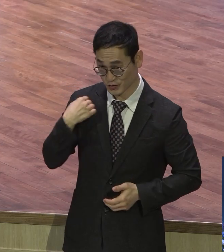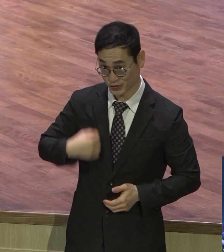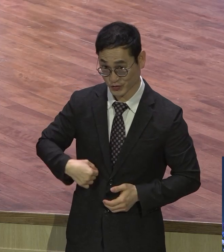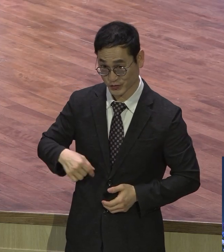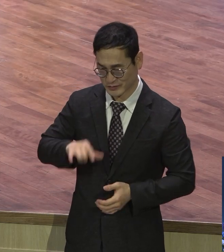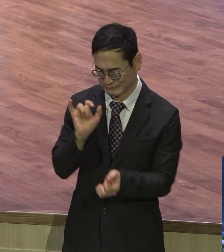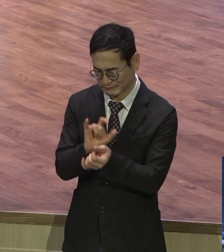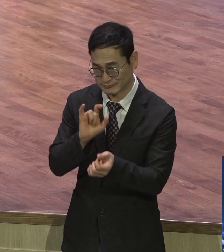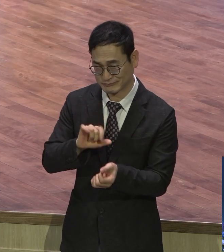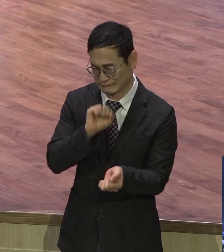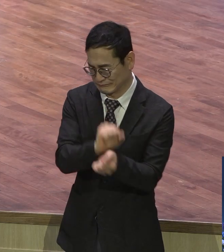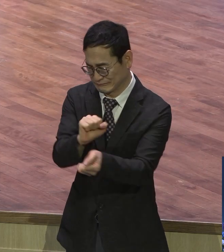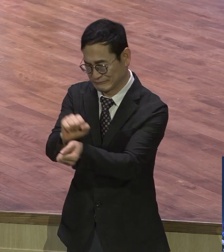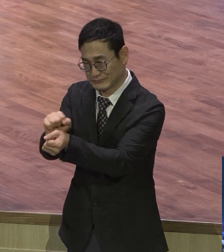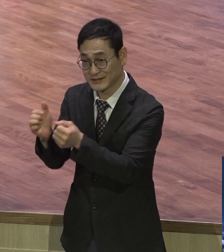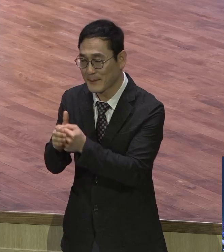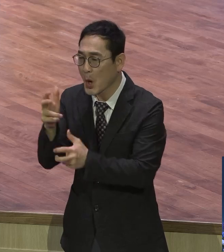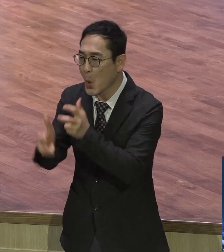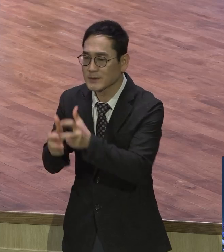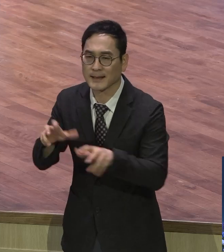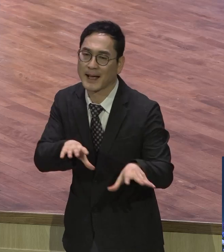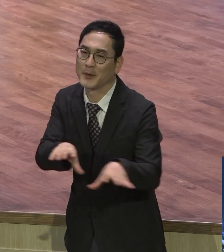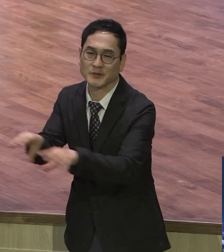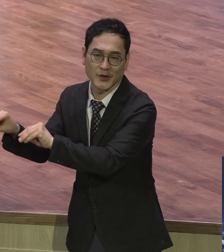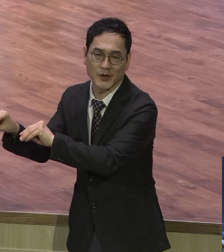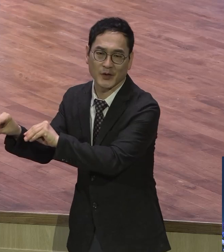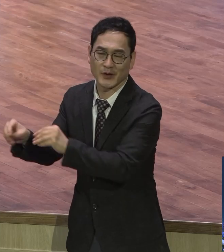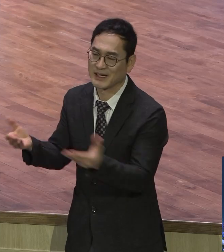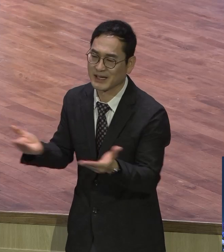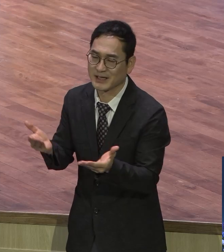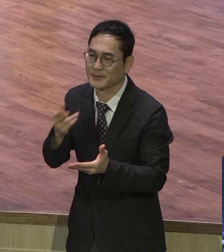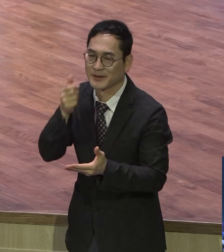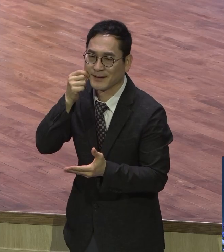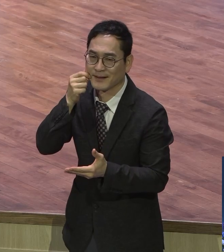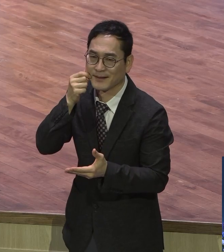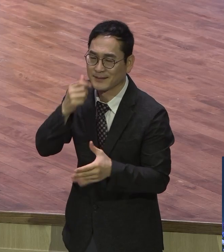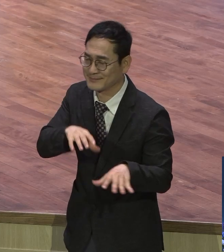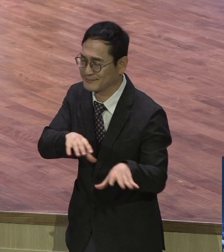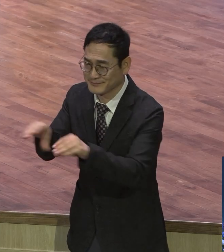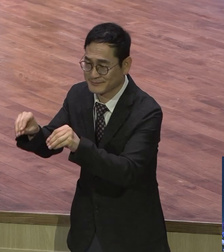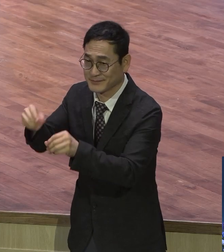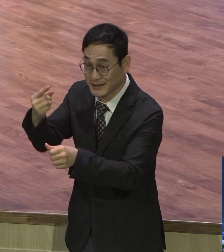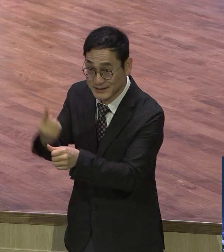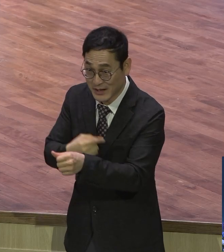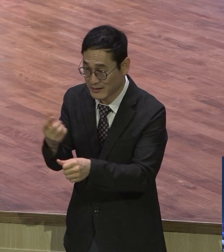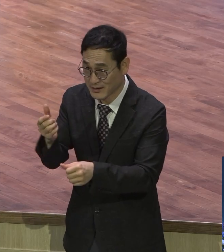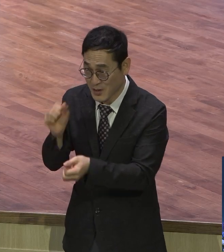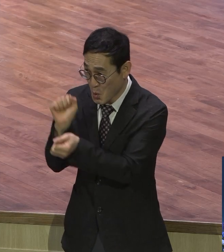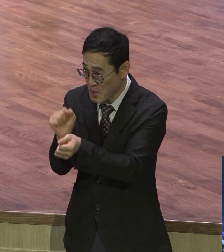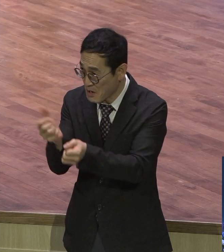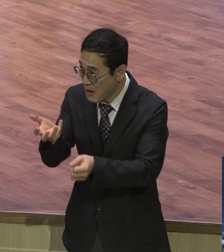멈추게 되니까 대기의 질이 크게 그렇게 개선이 되었다.